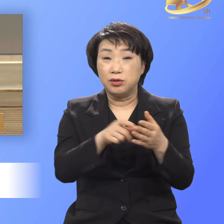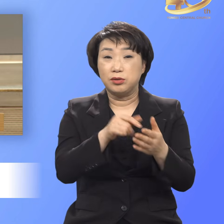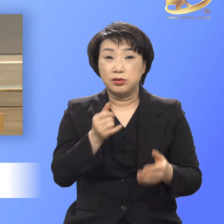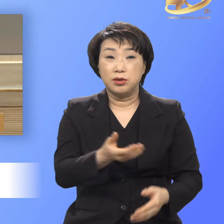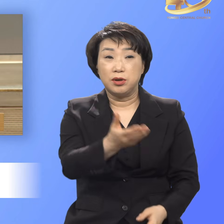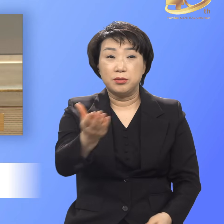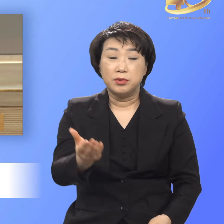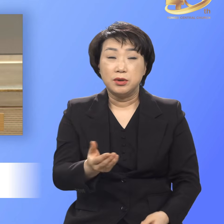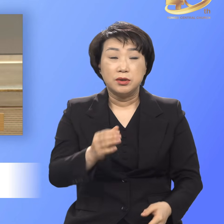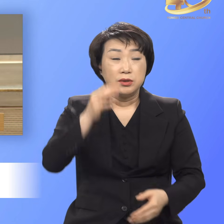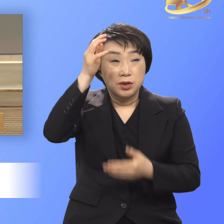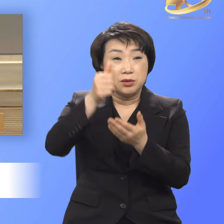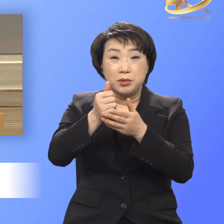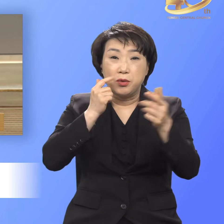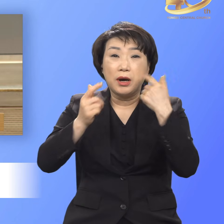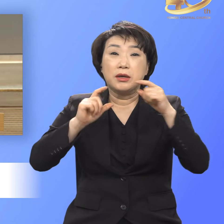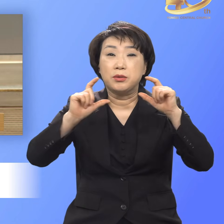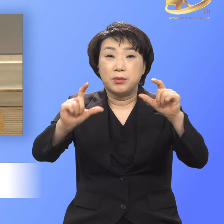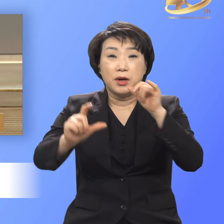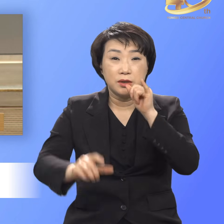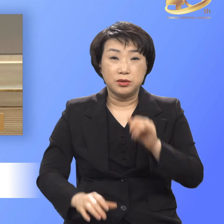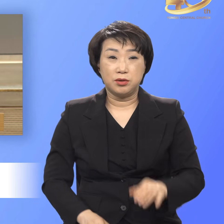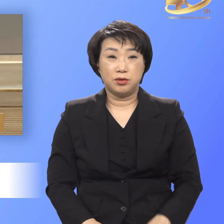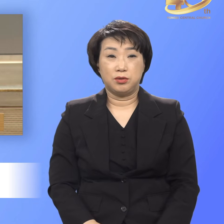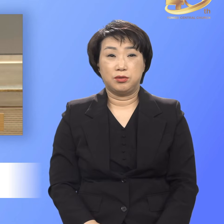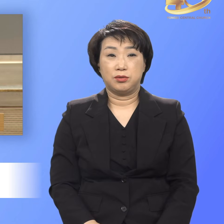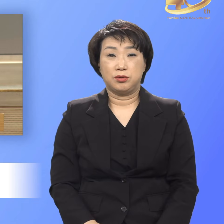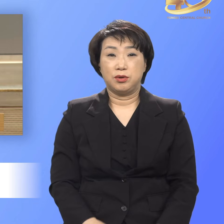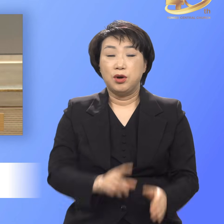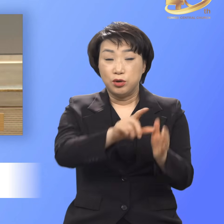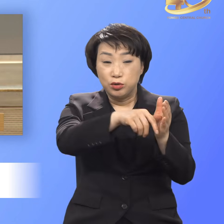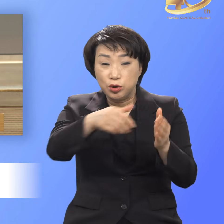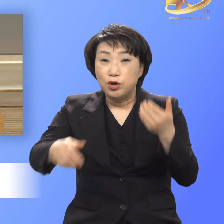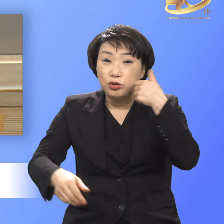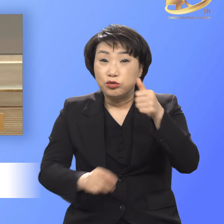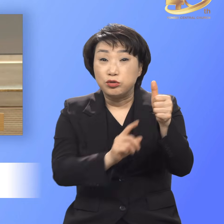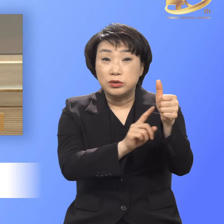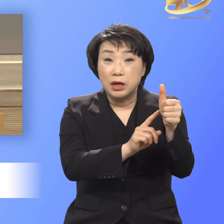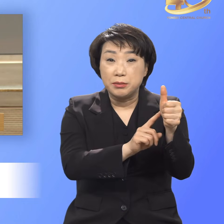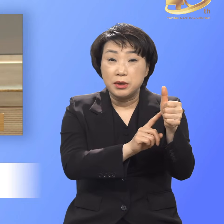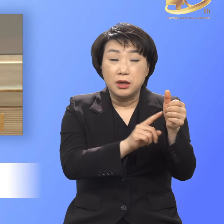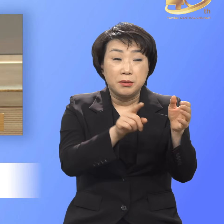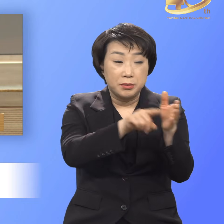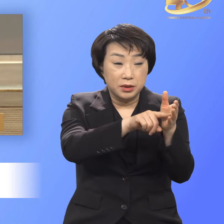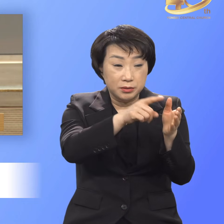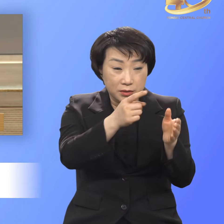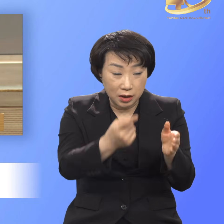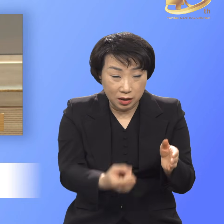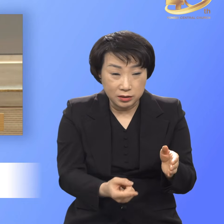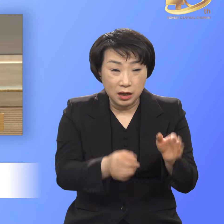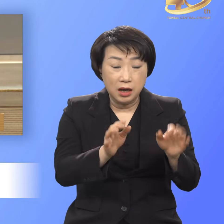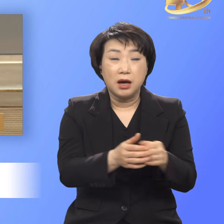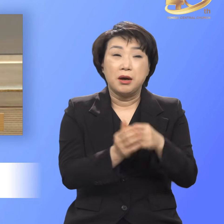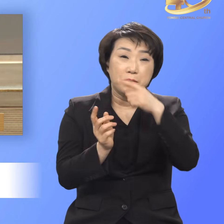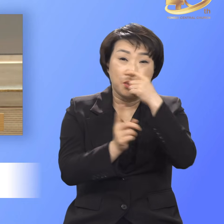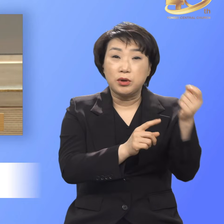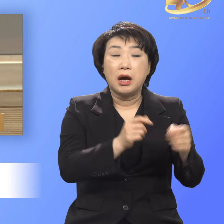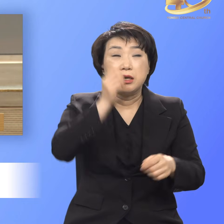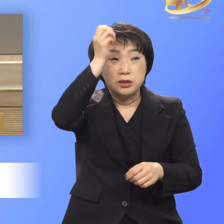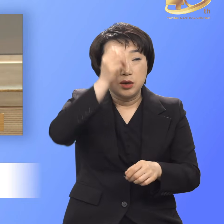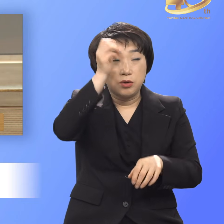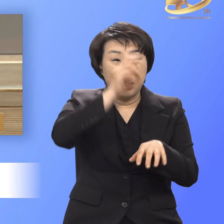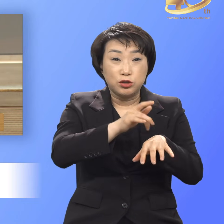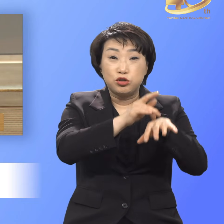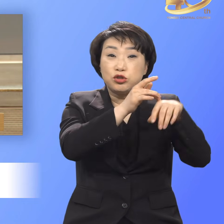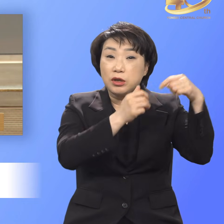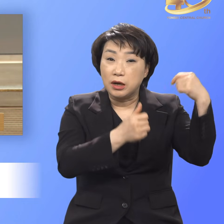했어도 성령이 밝히 말씀하시기를 후일에 어떤 사람이 믿음에서 떠나 미혹해